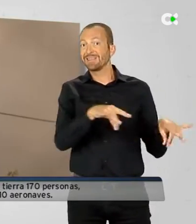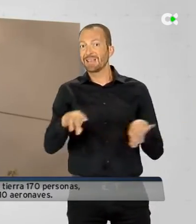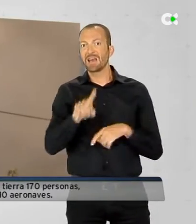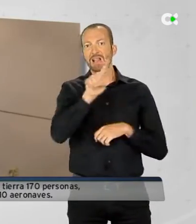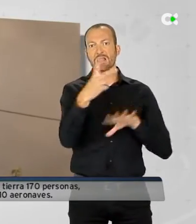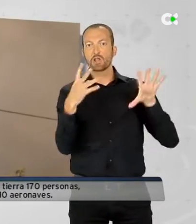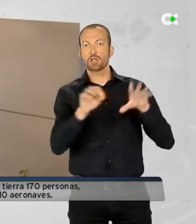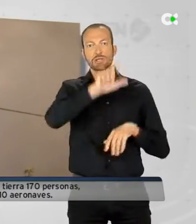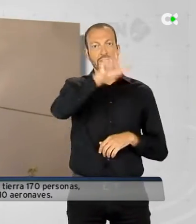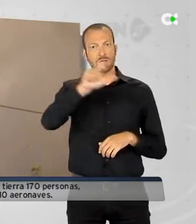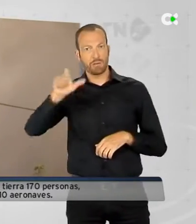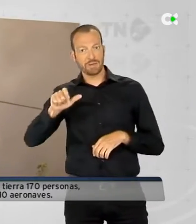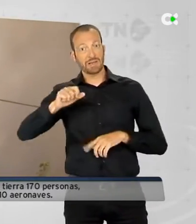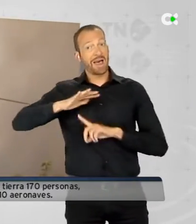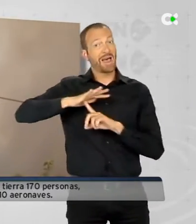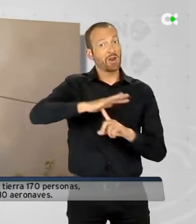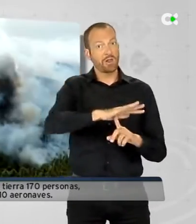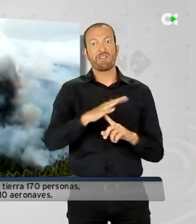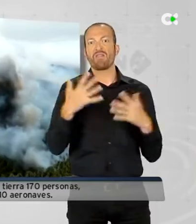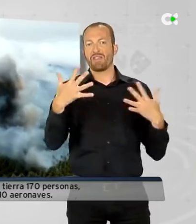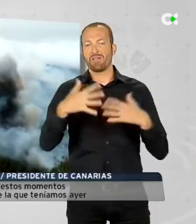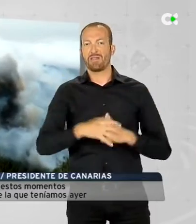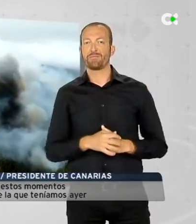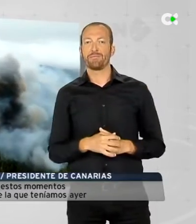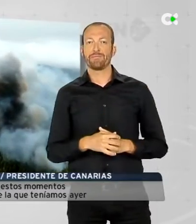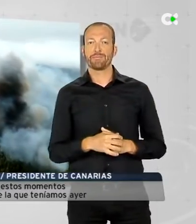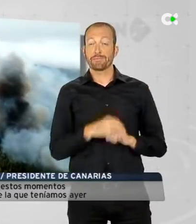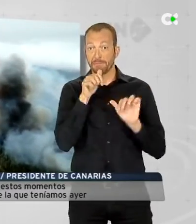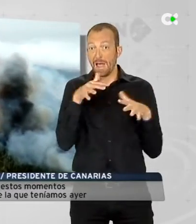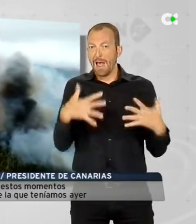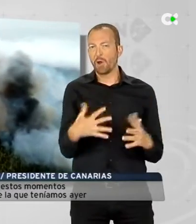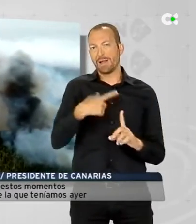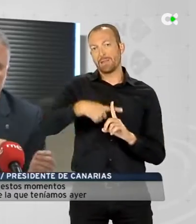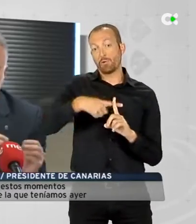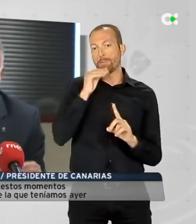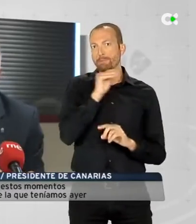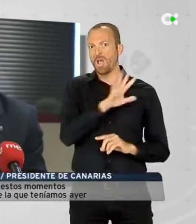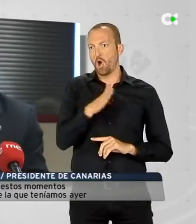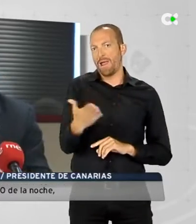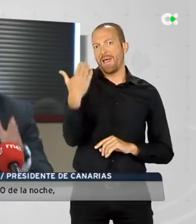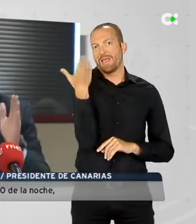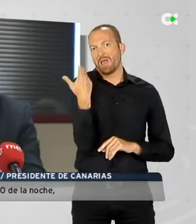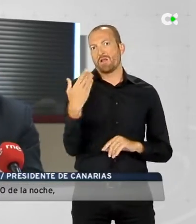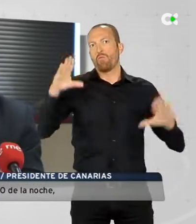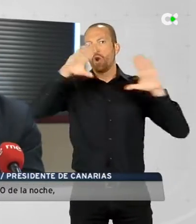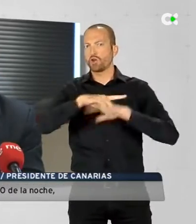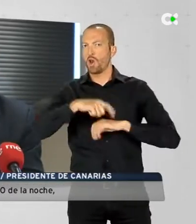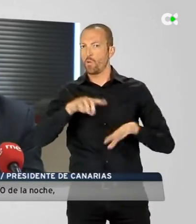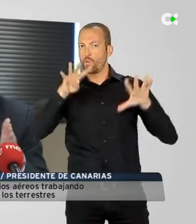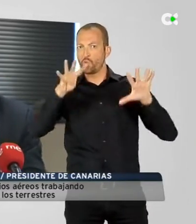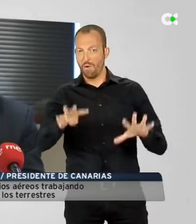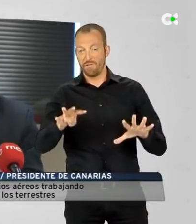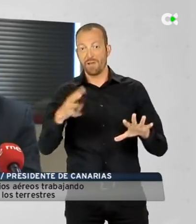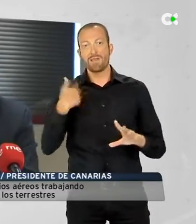170 personas, por aire 10 aeronaves. Tenemos en estos momentos mejor temperatura que la que teníamos ayer a las 9 de la noche. Ya están los